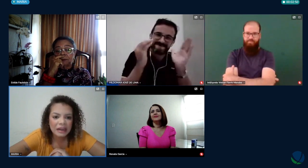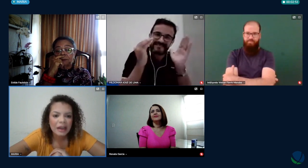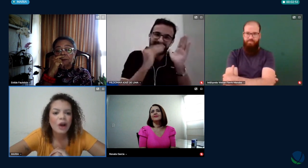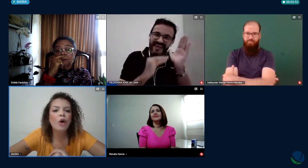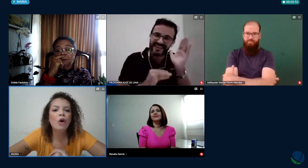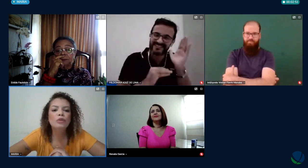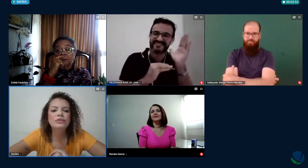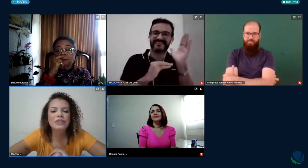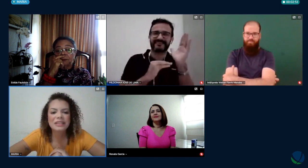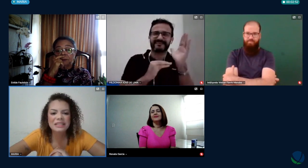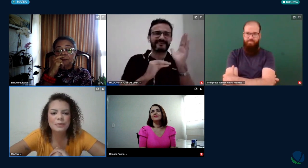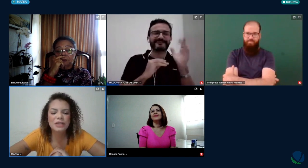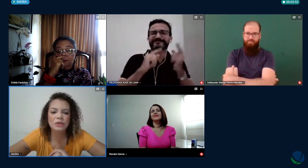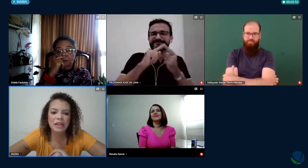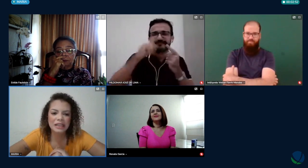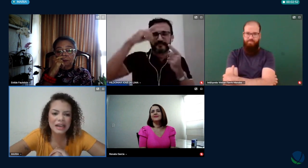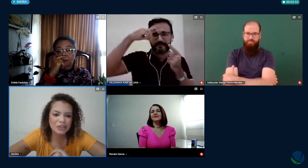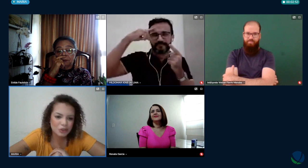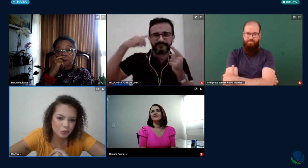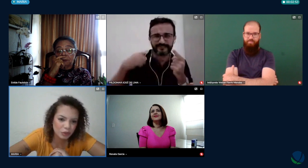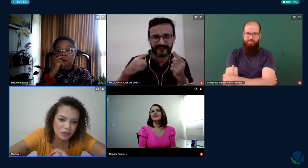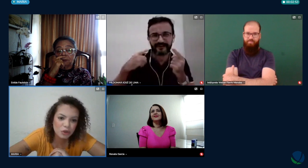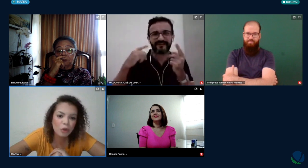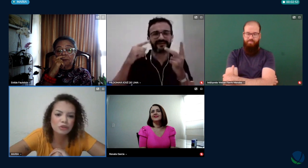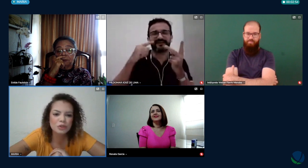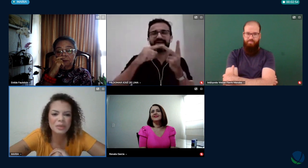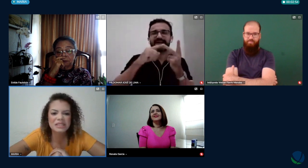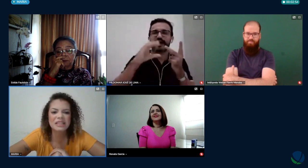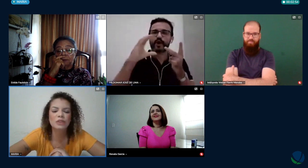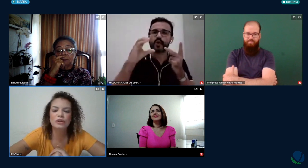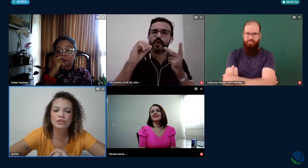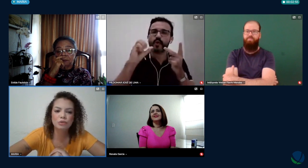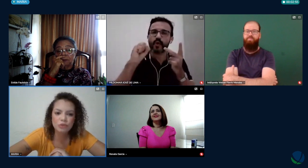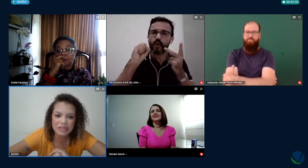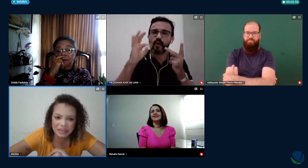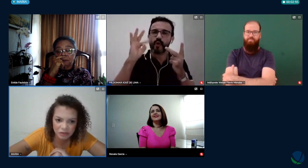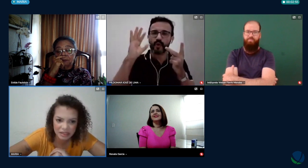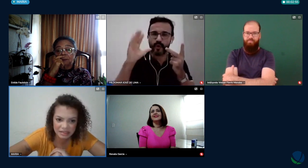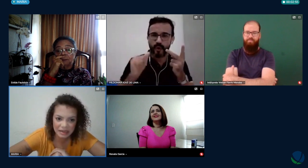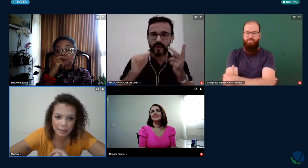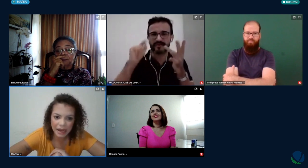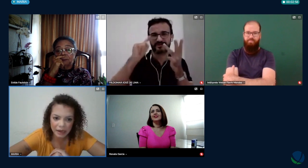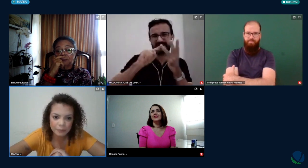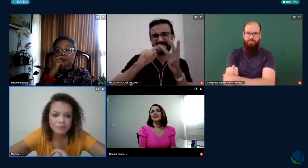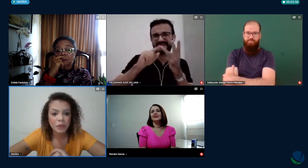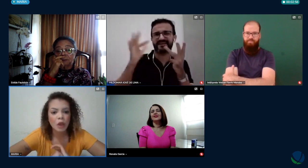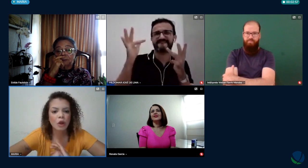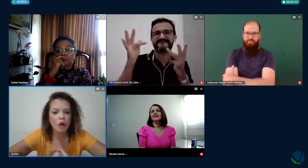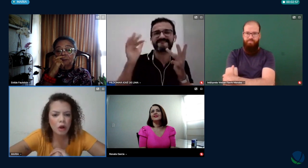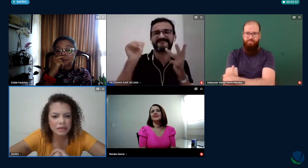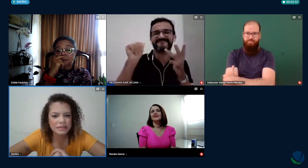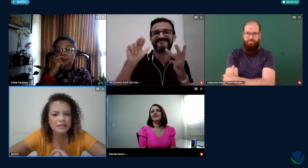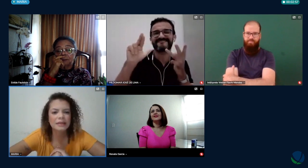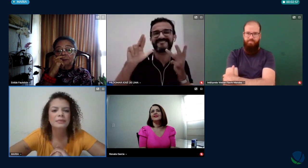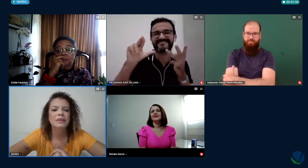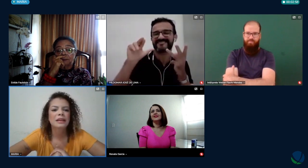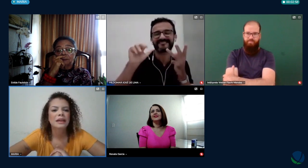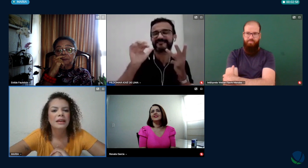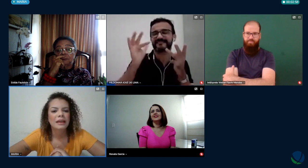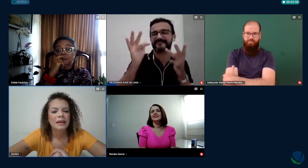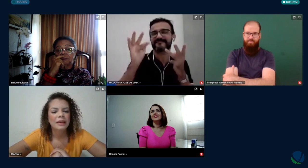reunir outras personalidades surdas, outros pesquisadores surdos dentro desse trabalho.